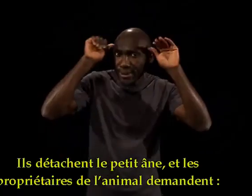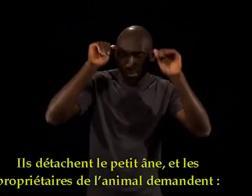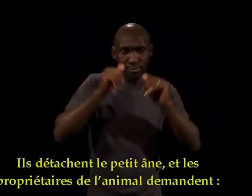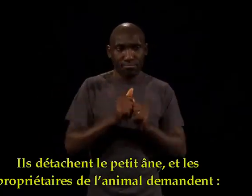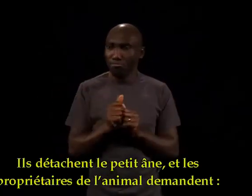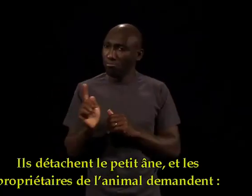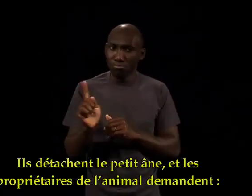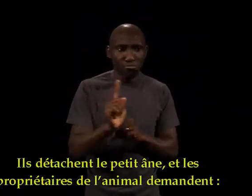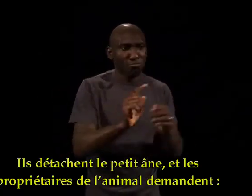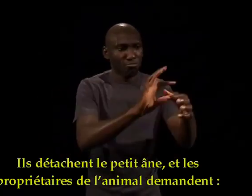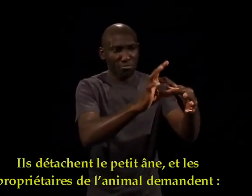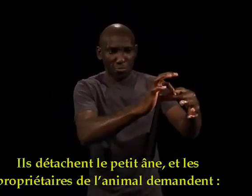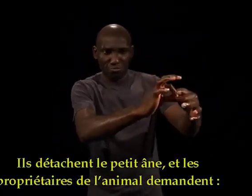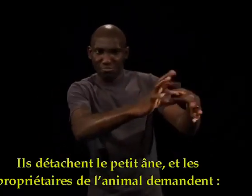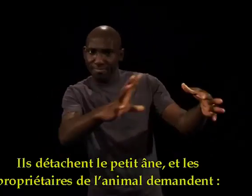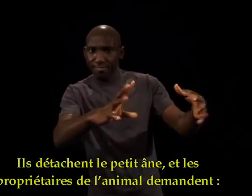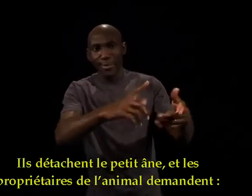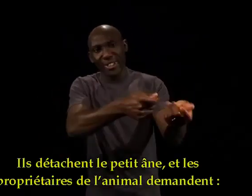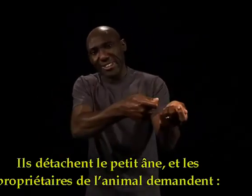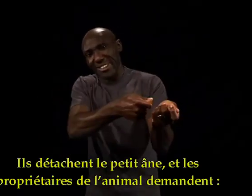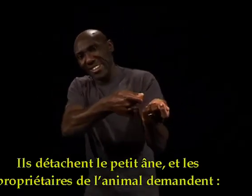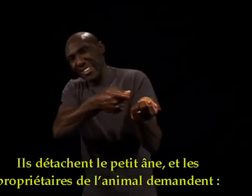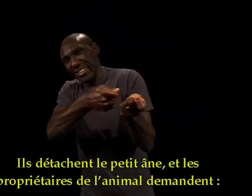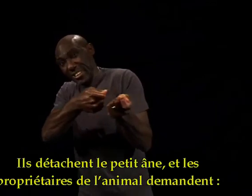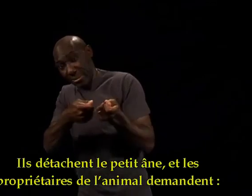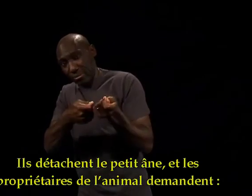Ils détachent le petit âne et les propriétaires de l'animal demandent: